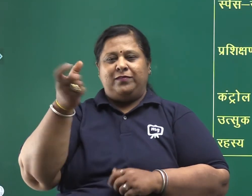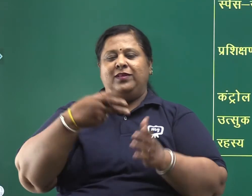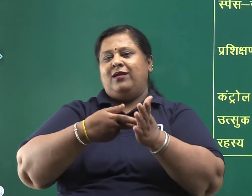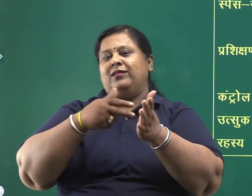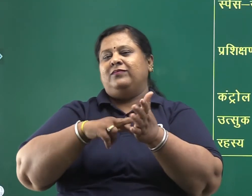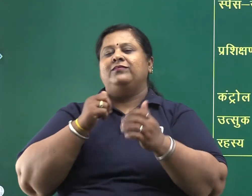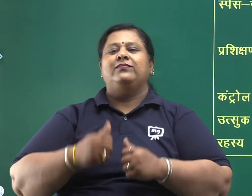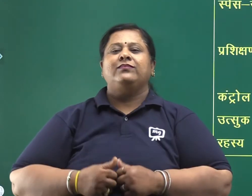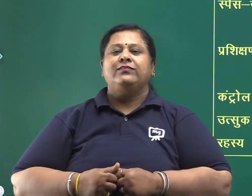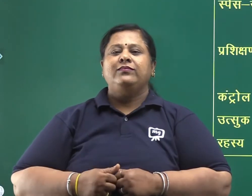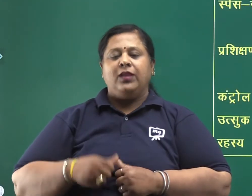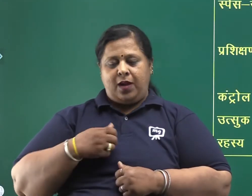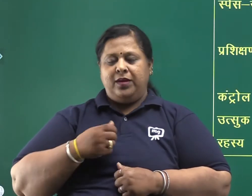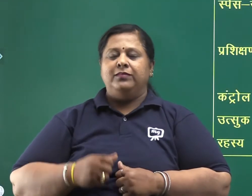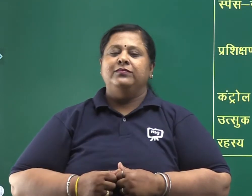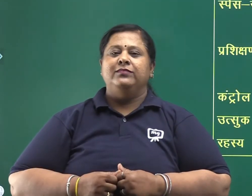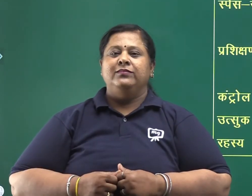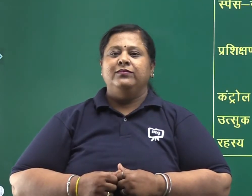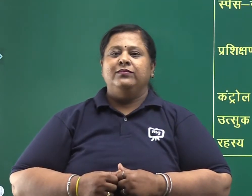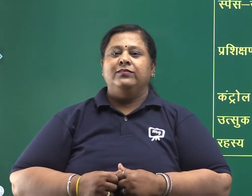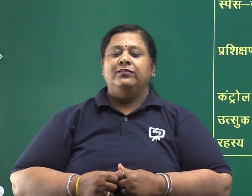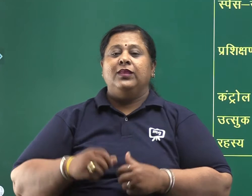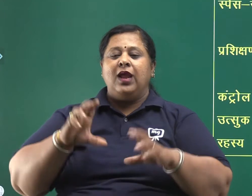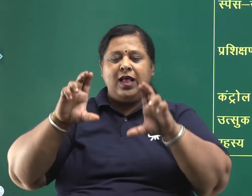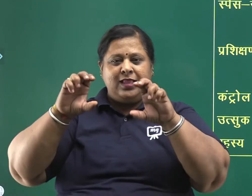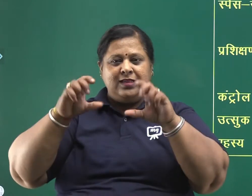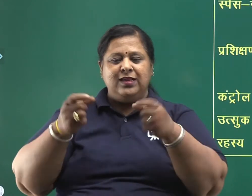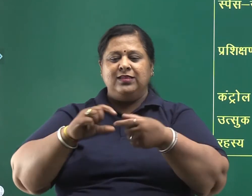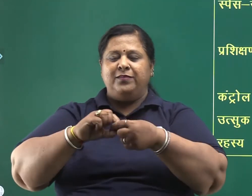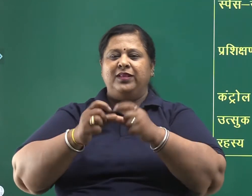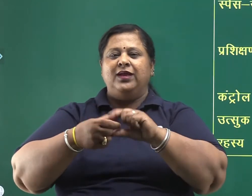शब्दार्थ। अब हम अध्याय से संबंधित